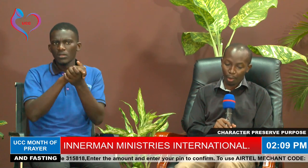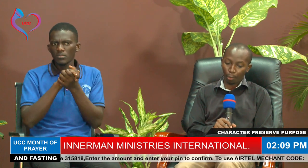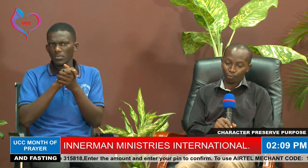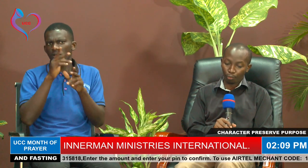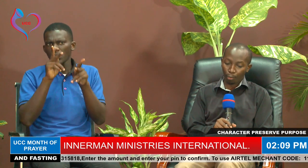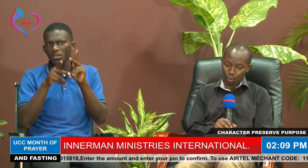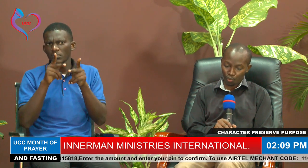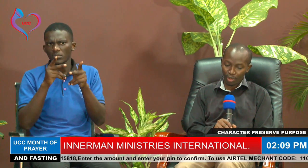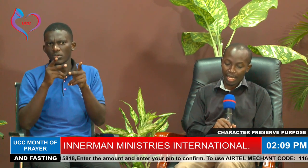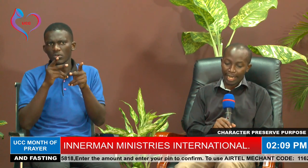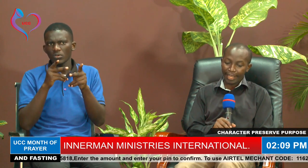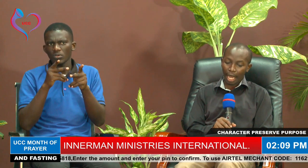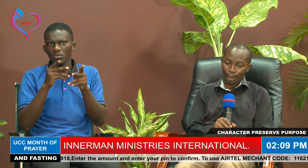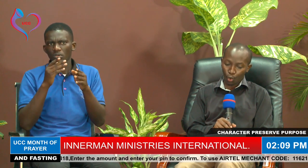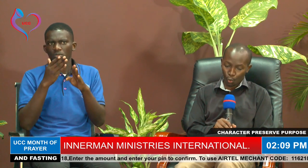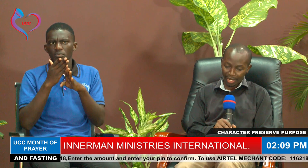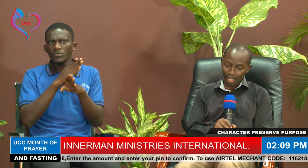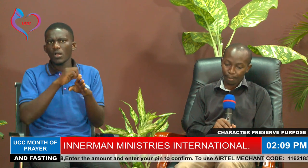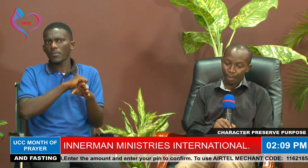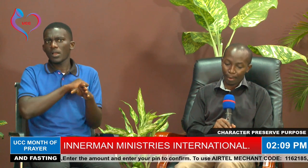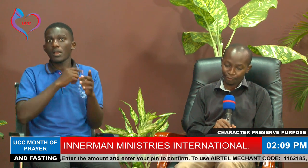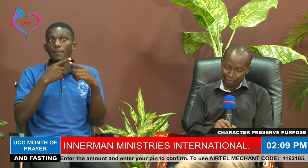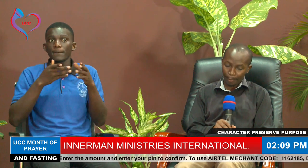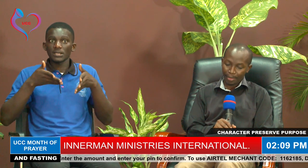mu bufumbo obutukuvu naye nga abalokole bwe bafa